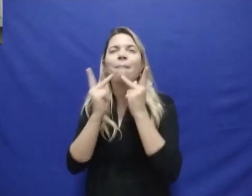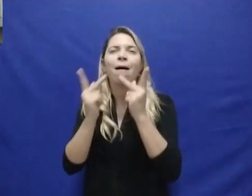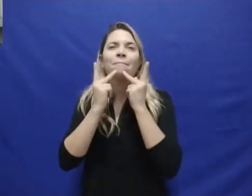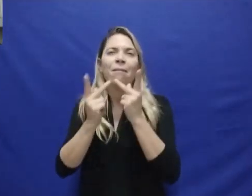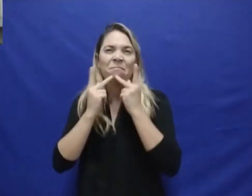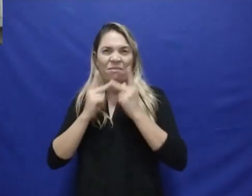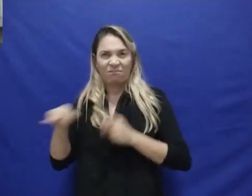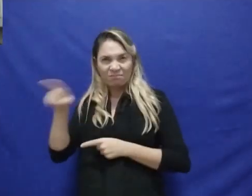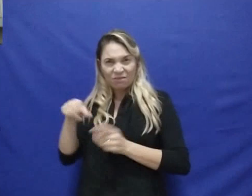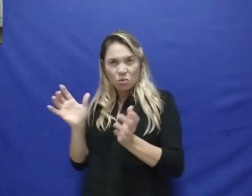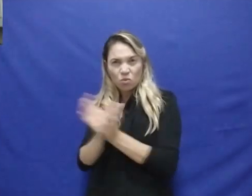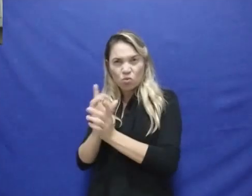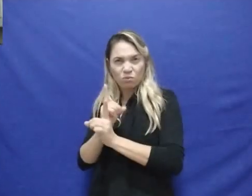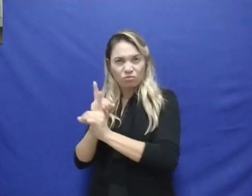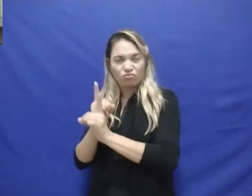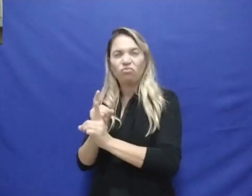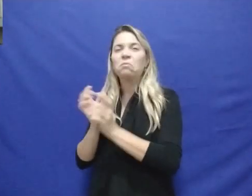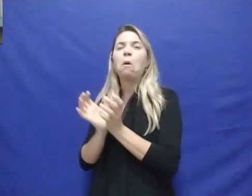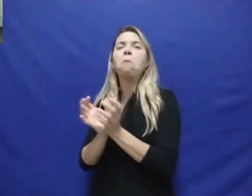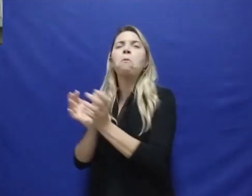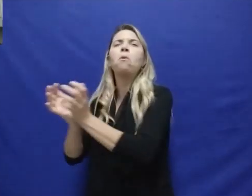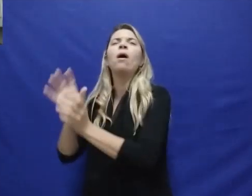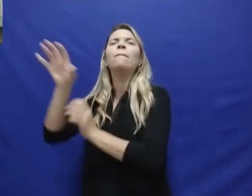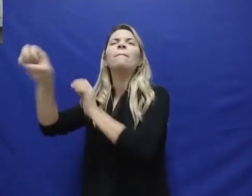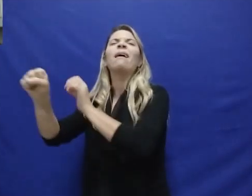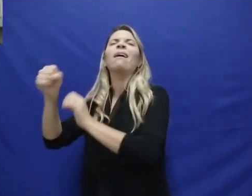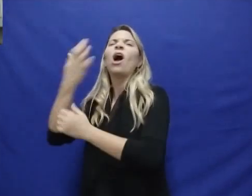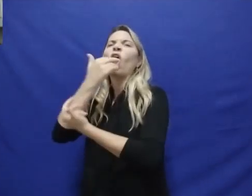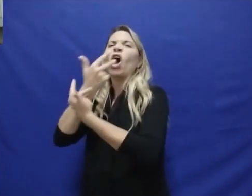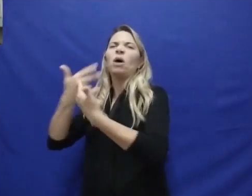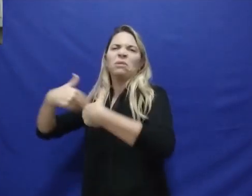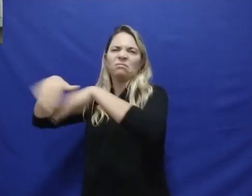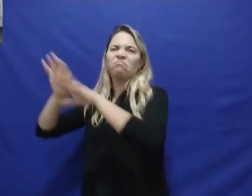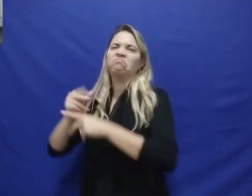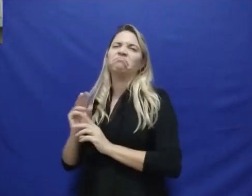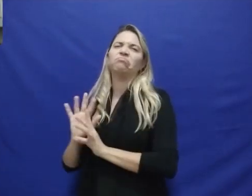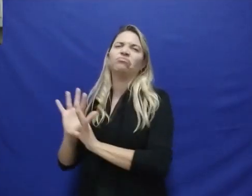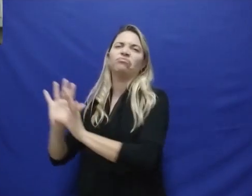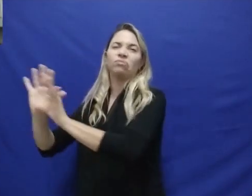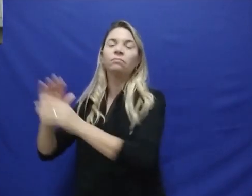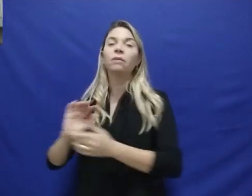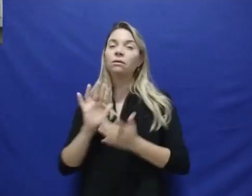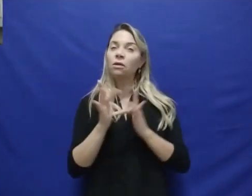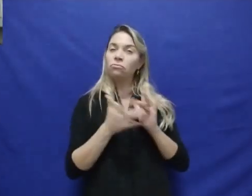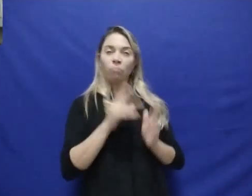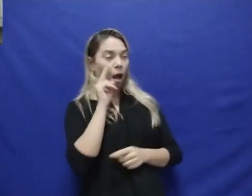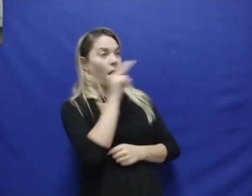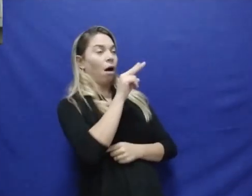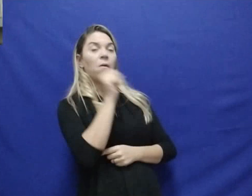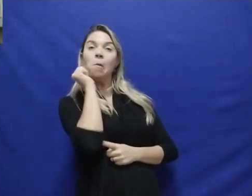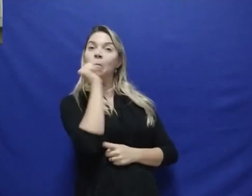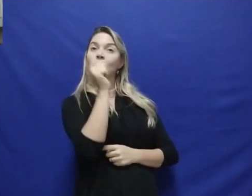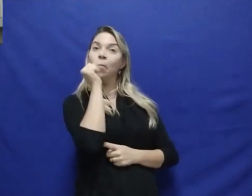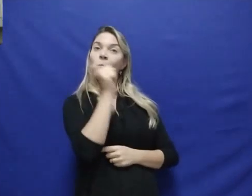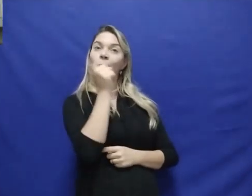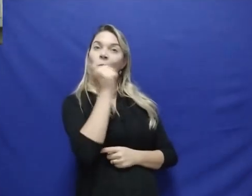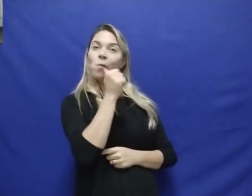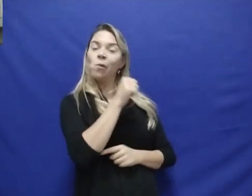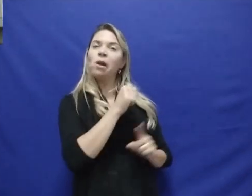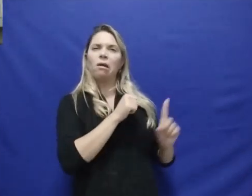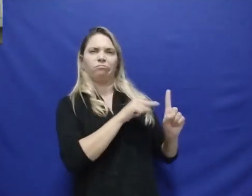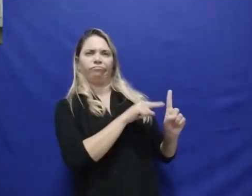comida em outro lugar, Jesus ali ficara com uma mulher samaritana de conduta